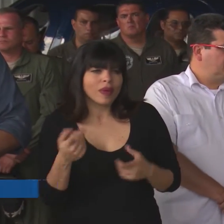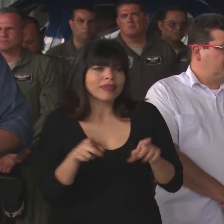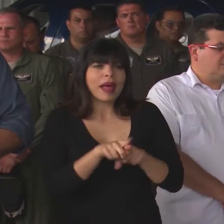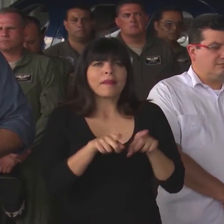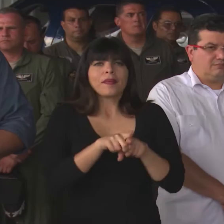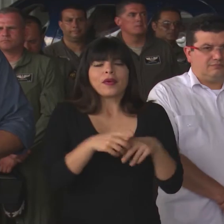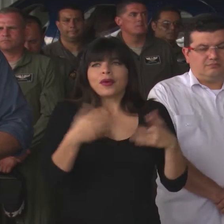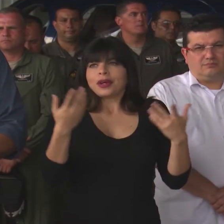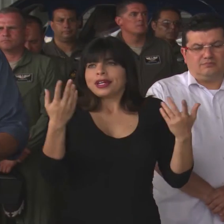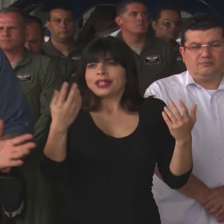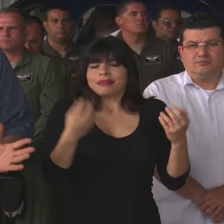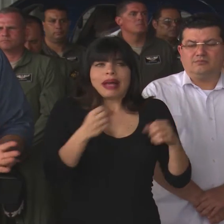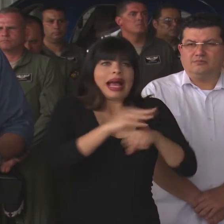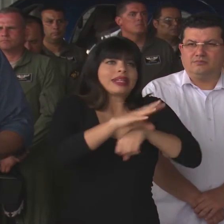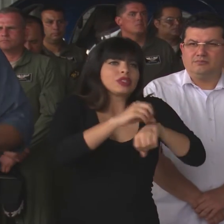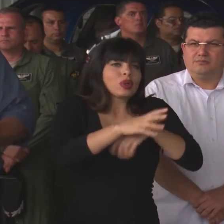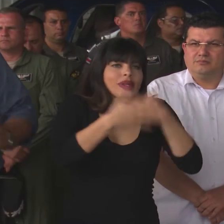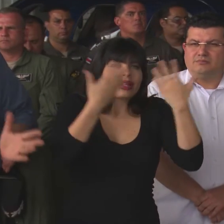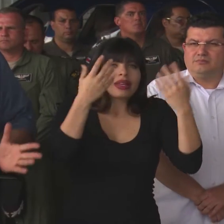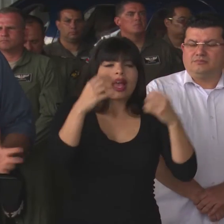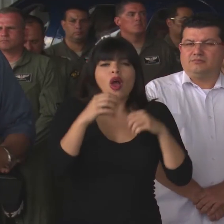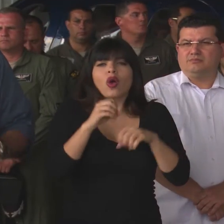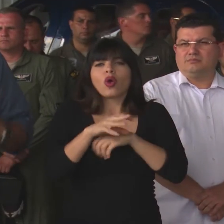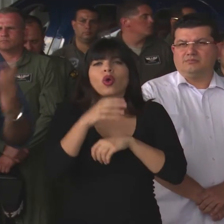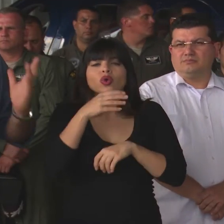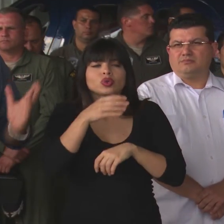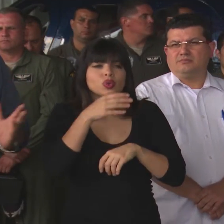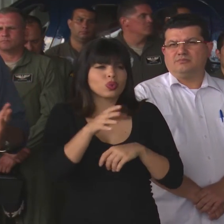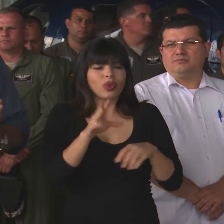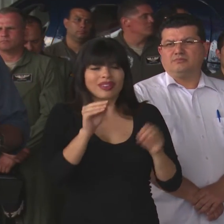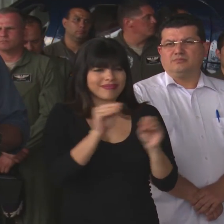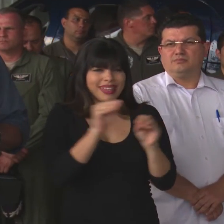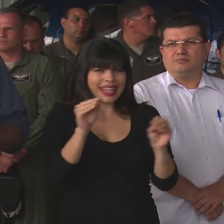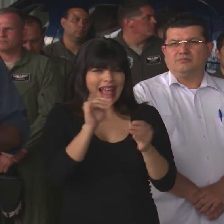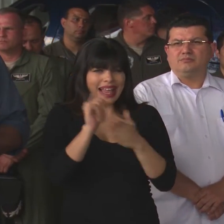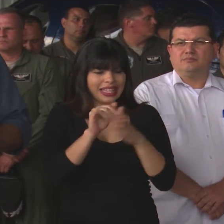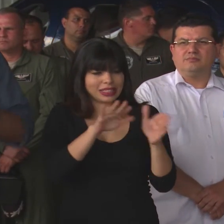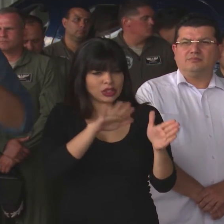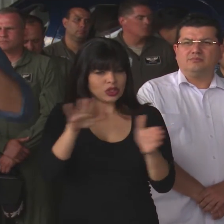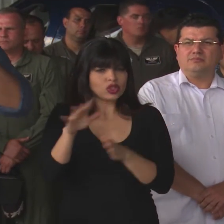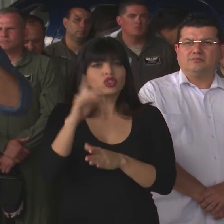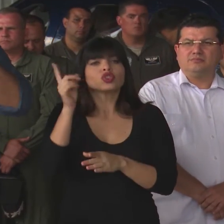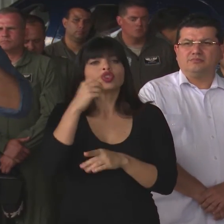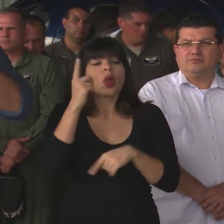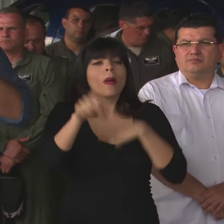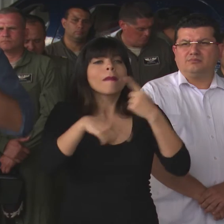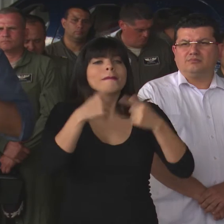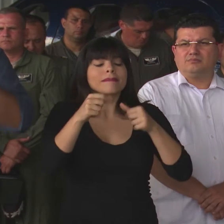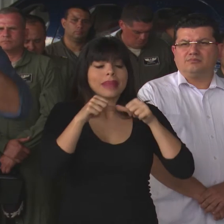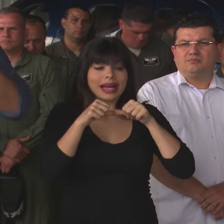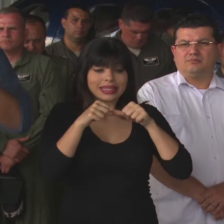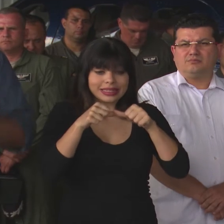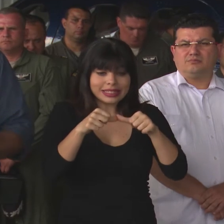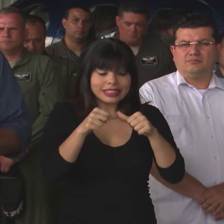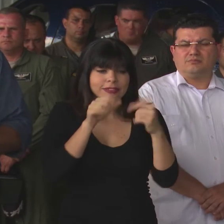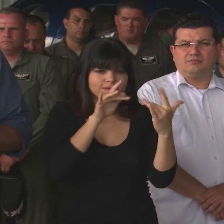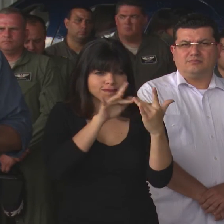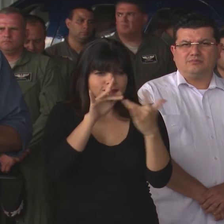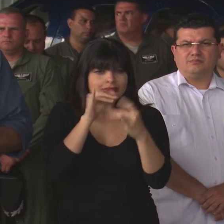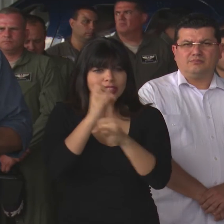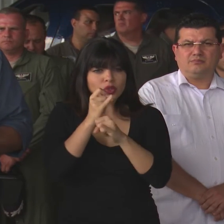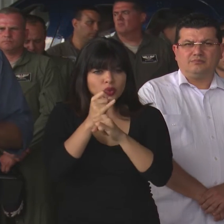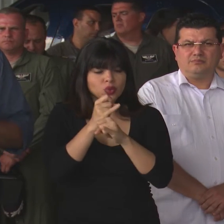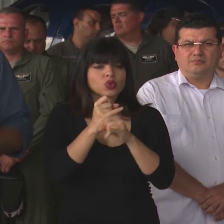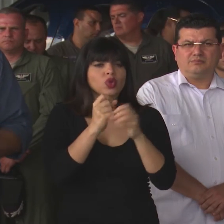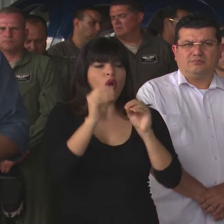de generar asesorías, ni consultorías, ni nada por el estilo. Simplemente vamos a continuar alineando a las